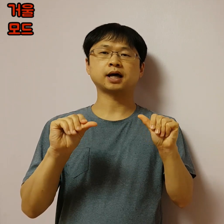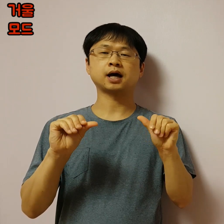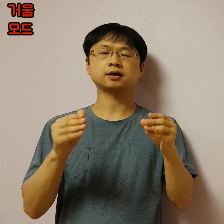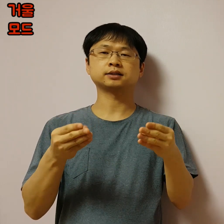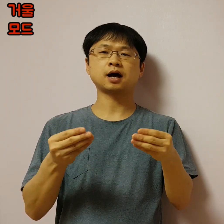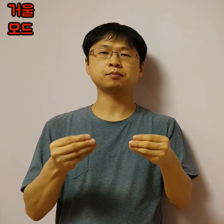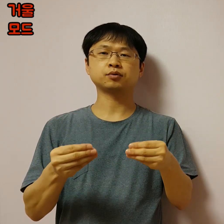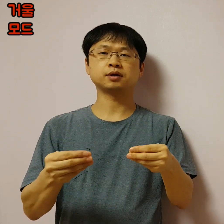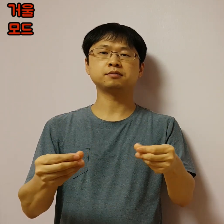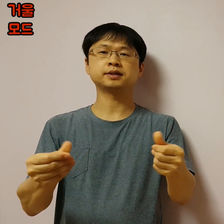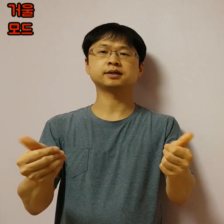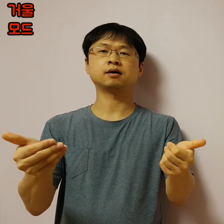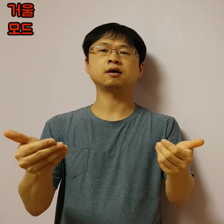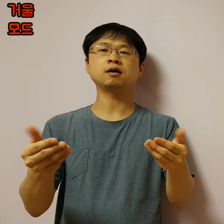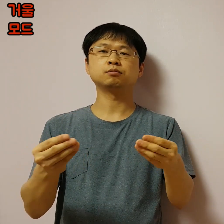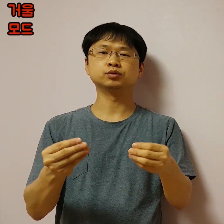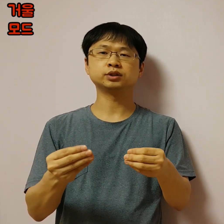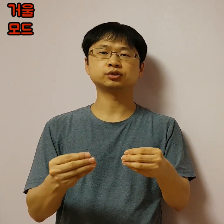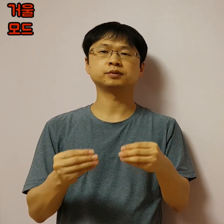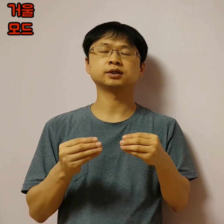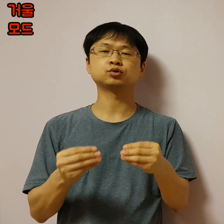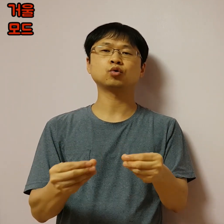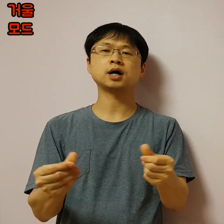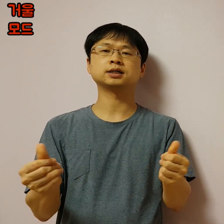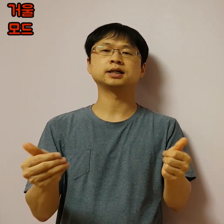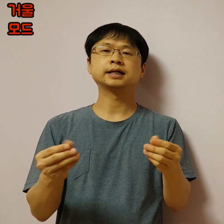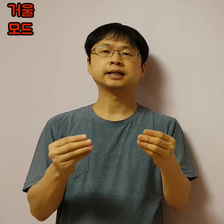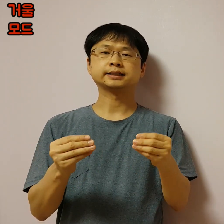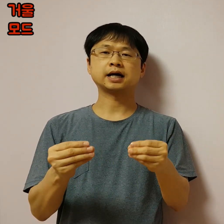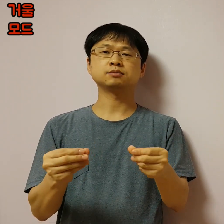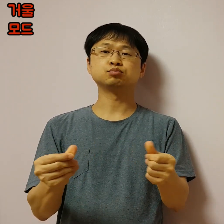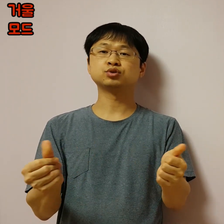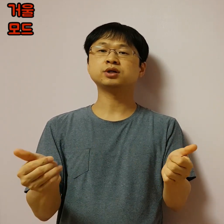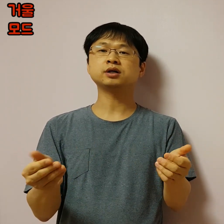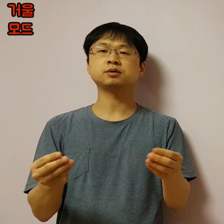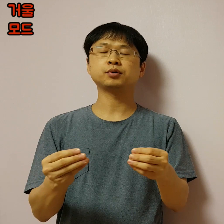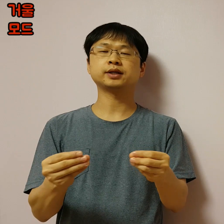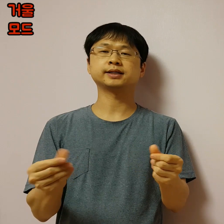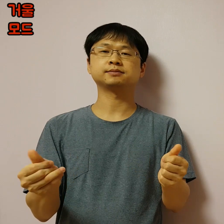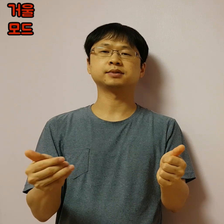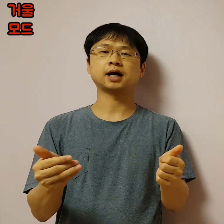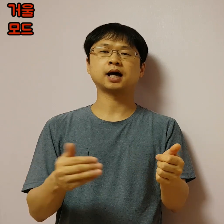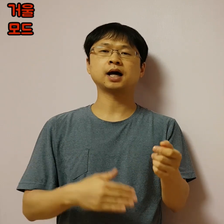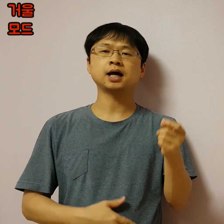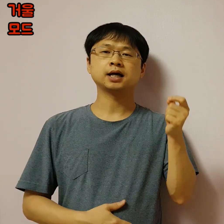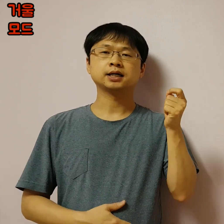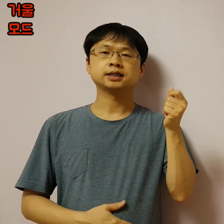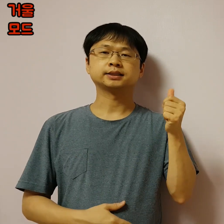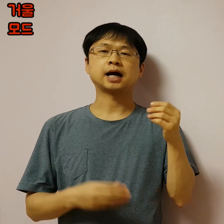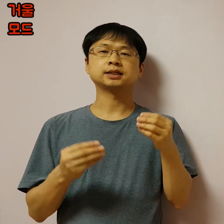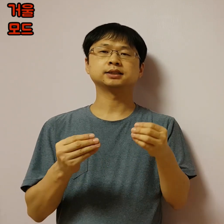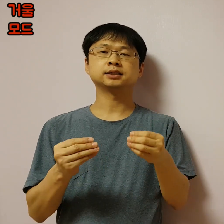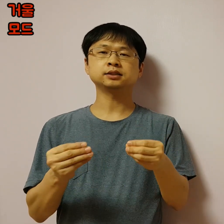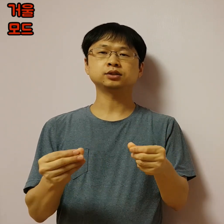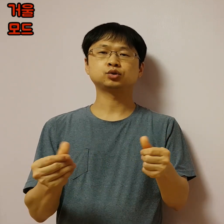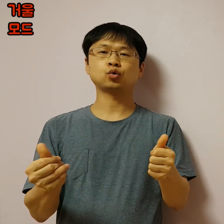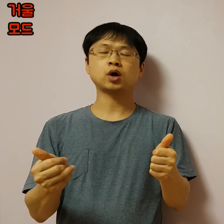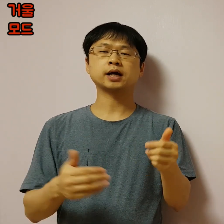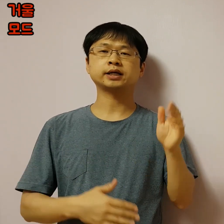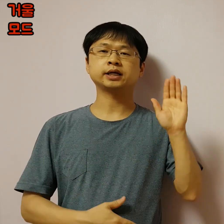됩니다. 그래서 앞으로 내밀면서 문질러 주면서 조각을 작은 부스러기를 표현하였습니다. 작은